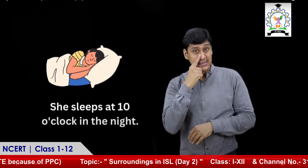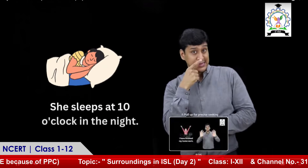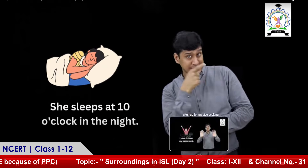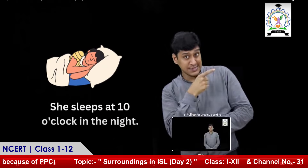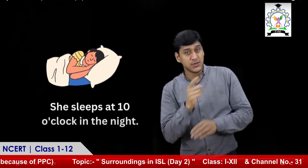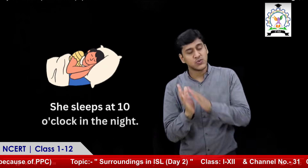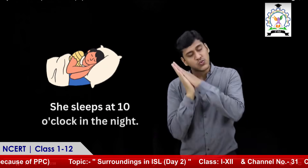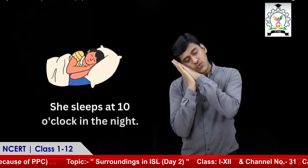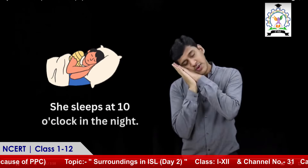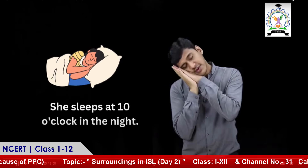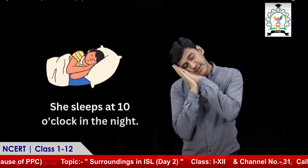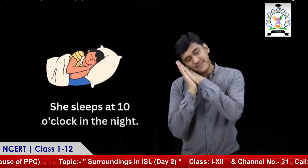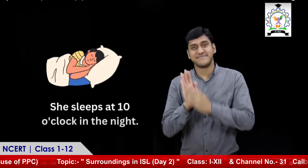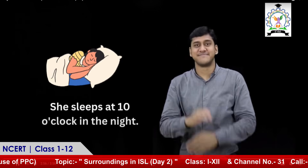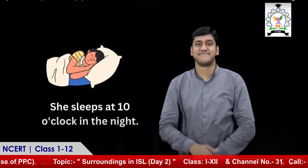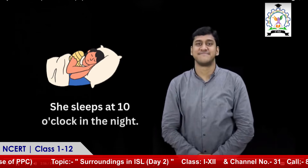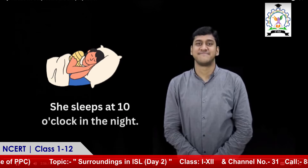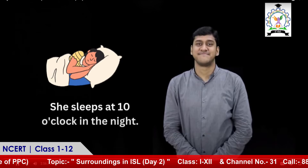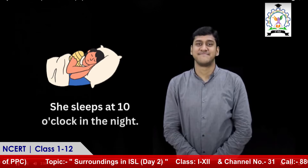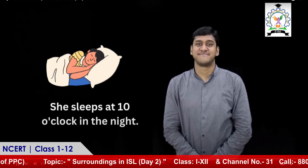रात को 10 बजे सोती है।